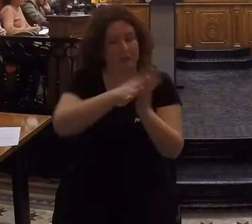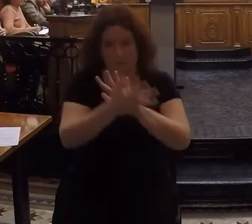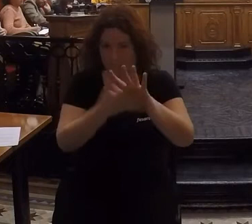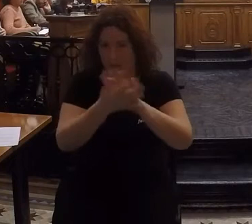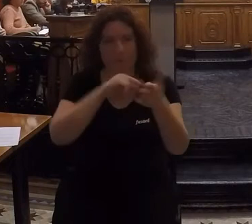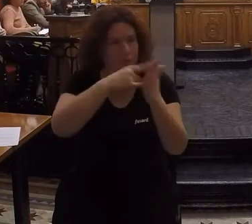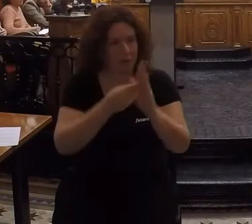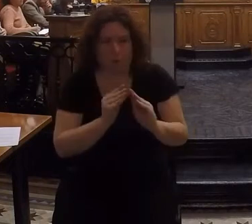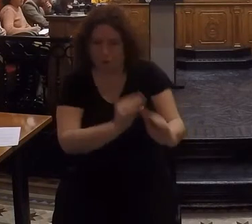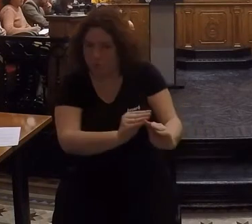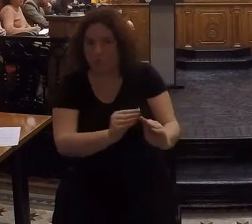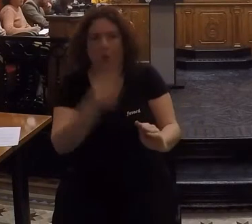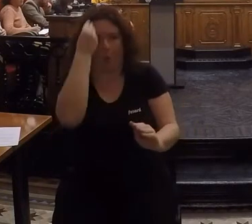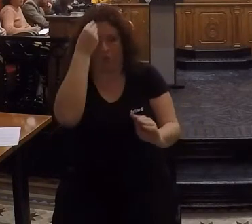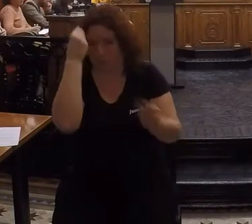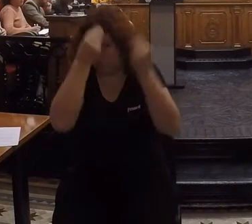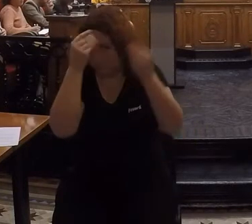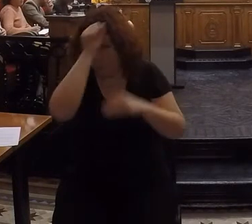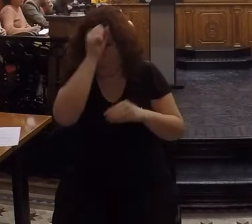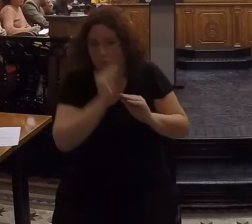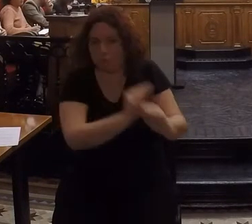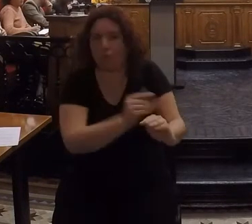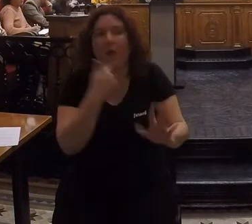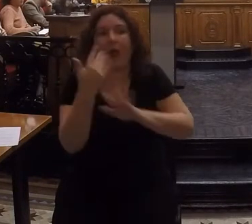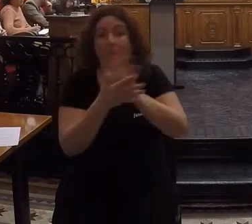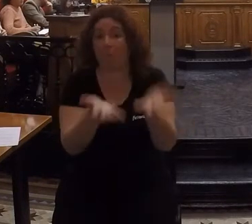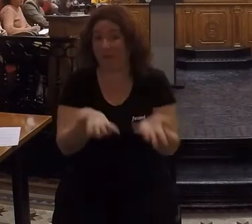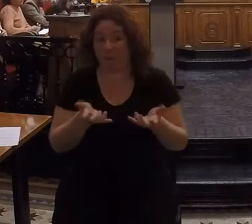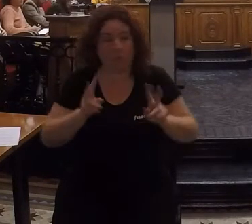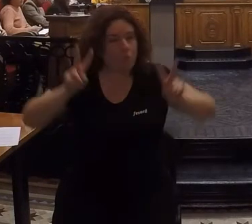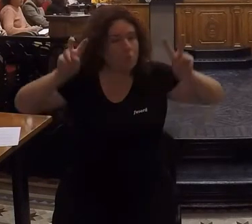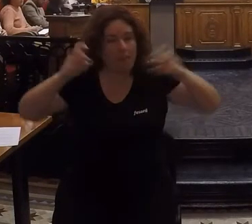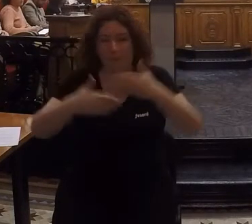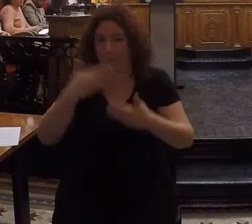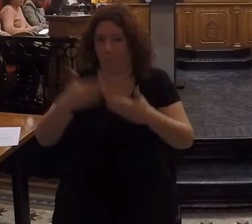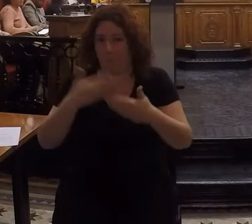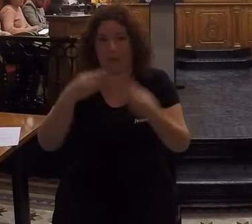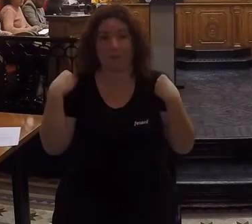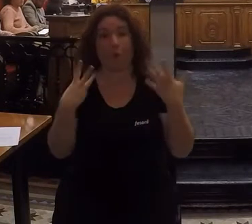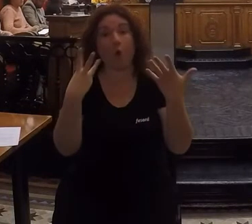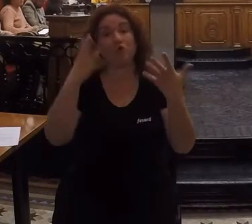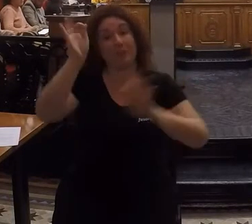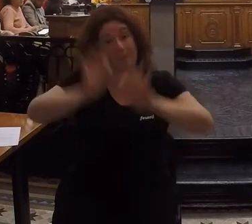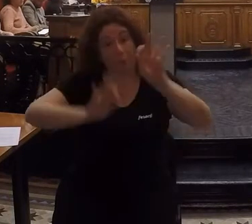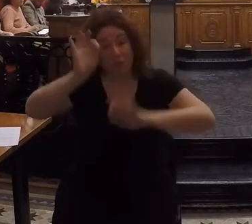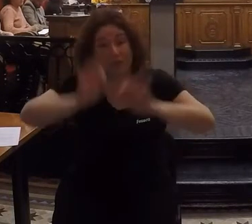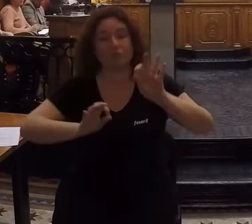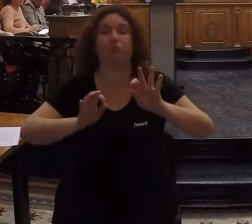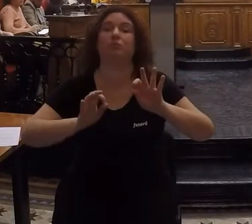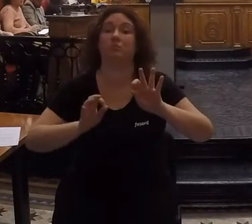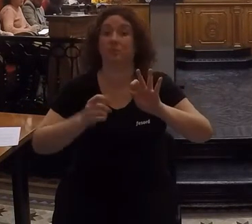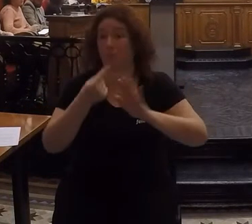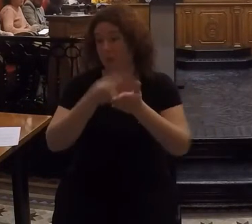criterio. Lógicamente, es una bonificación nueva, una bonificación del 80% en la tasa de basura, pero